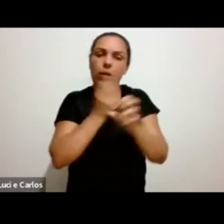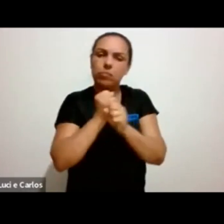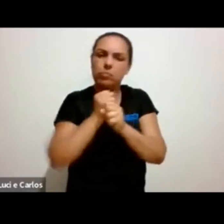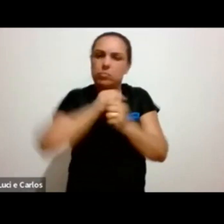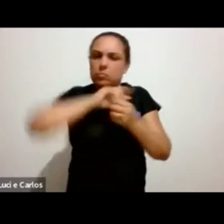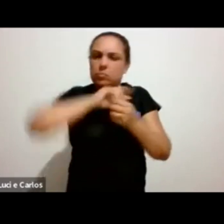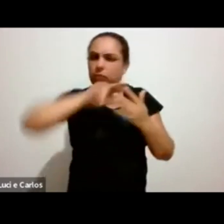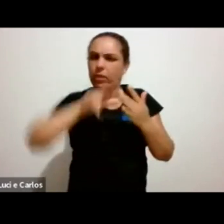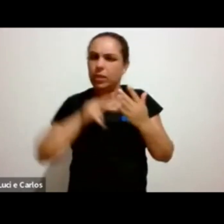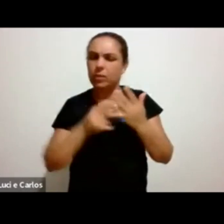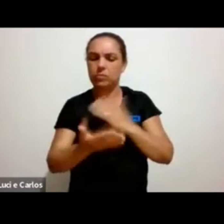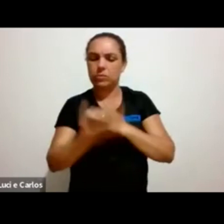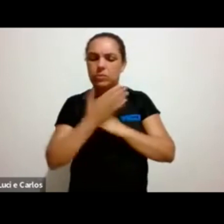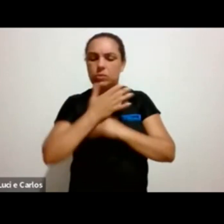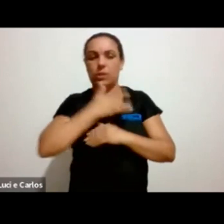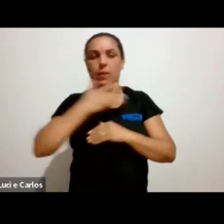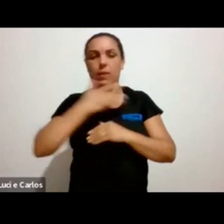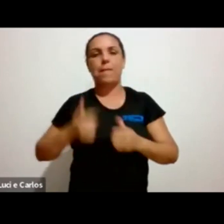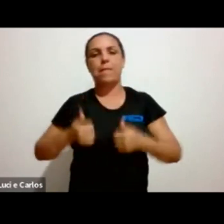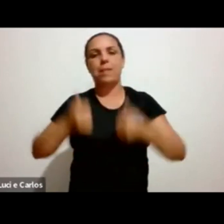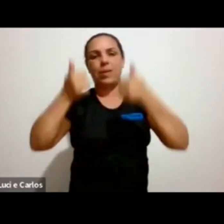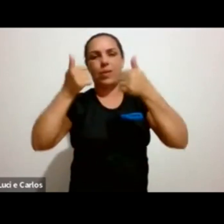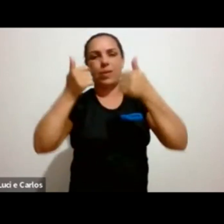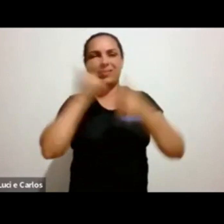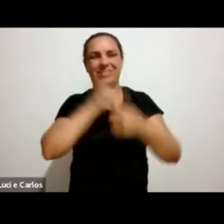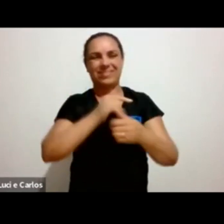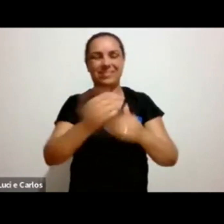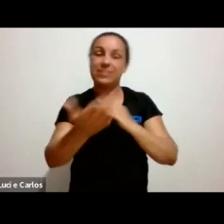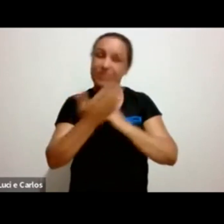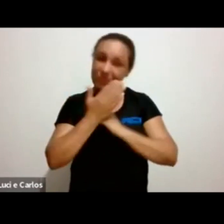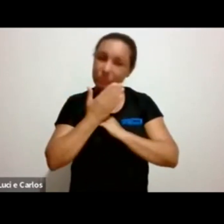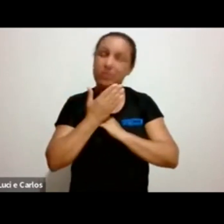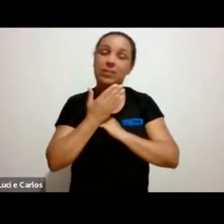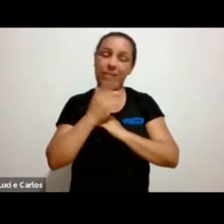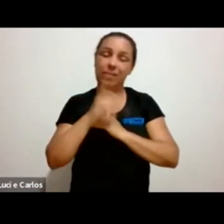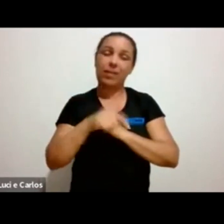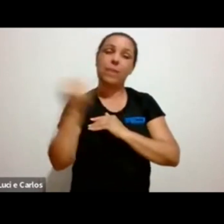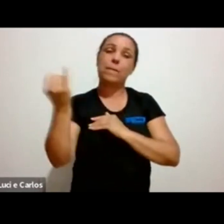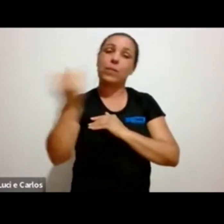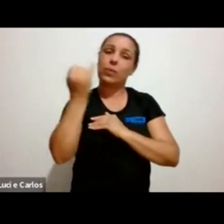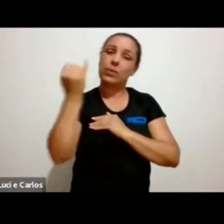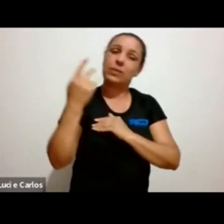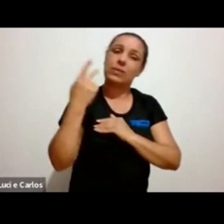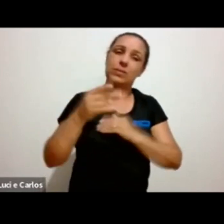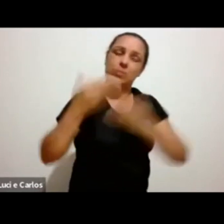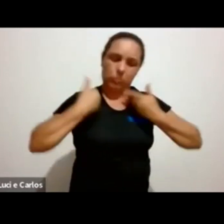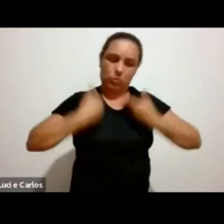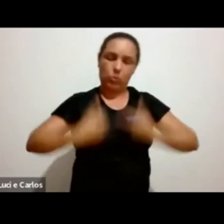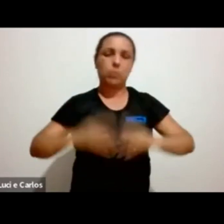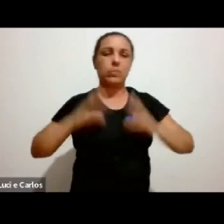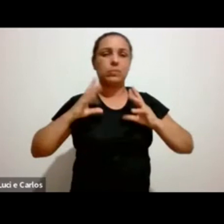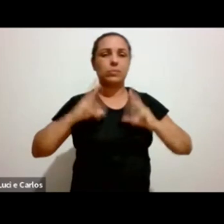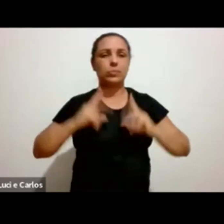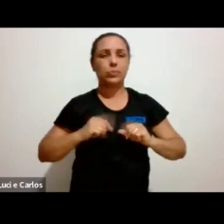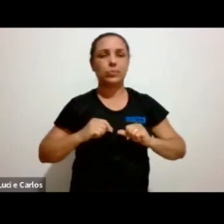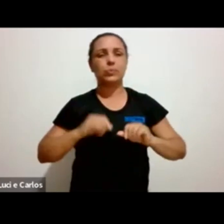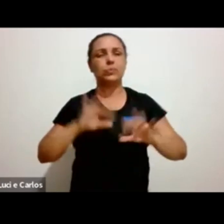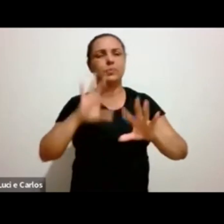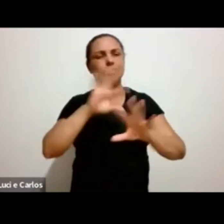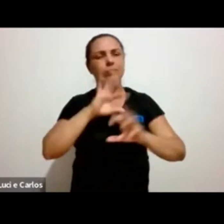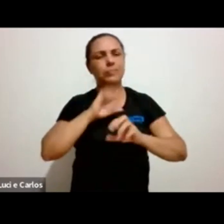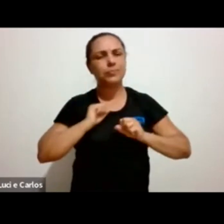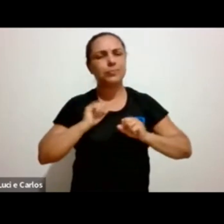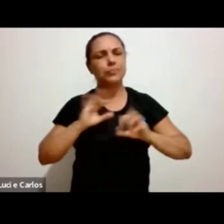seu sistema celular e também você poder hidratar o seu sistema celular. É isso